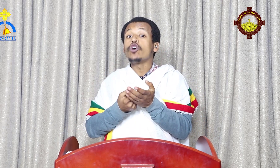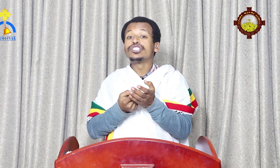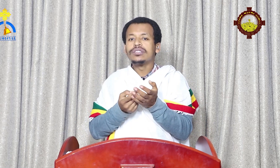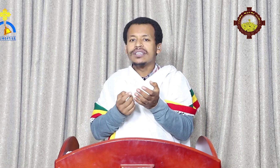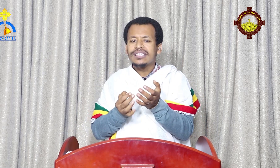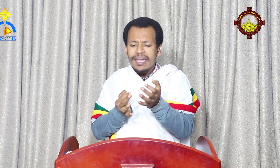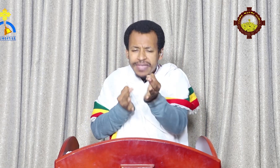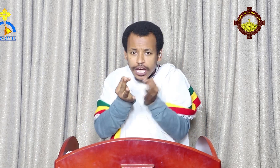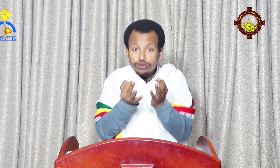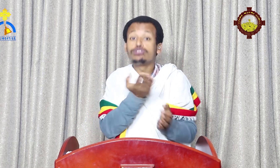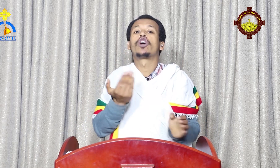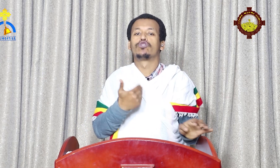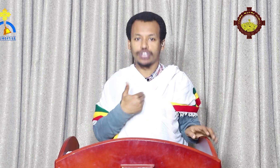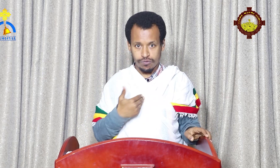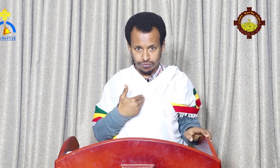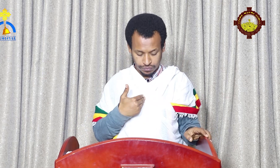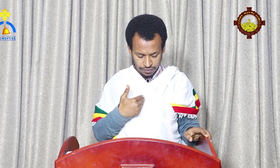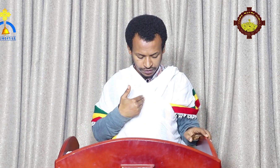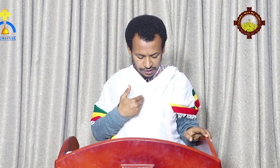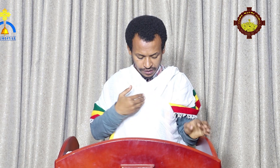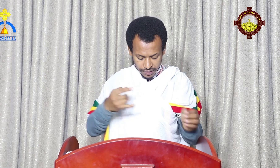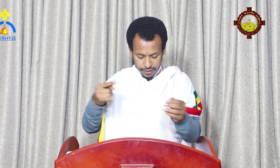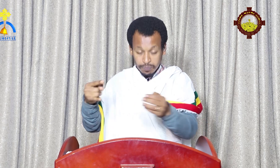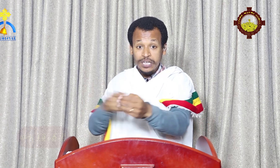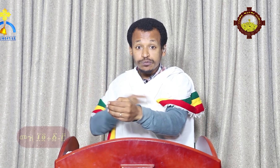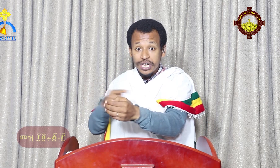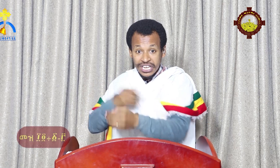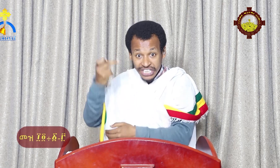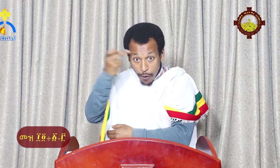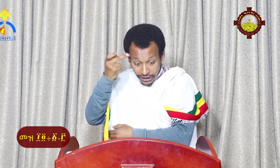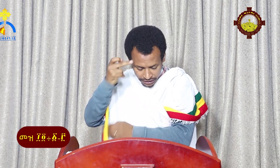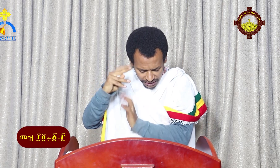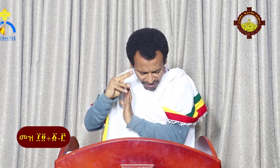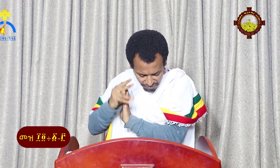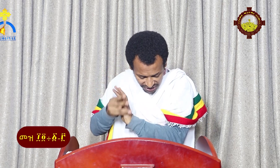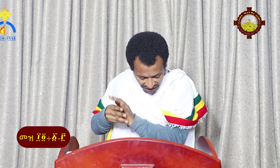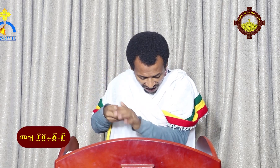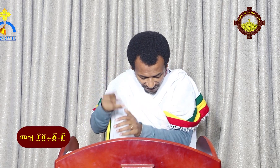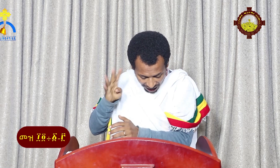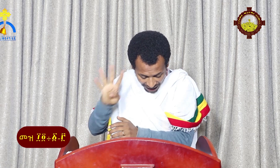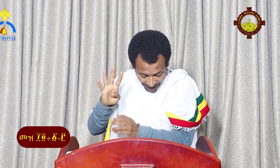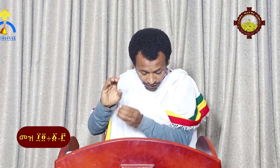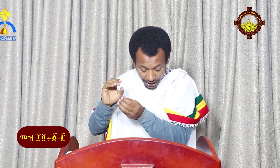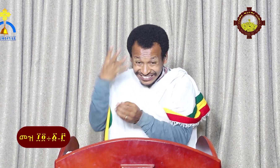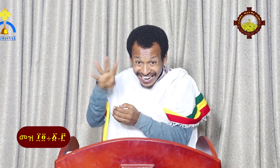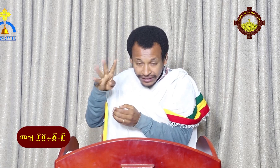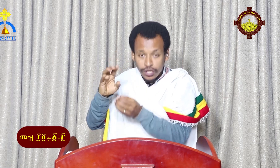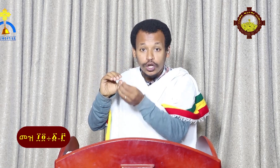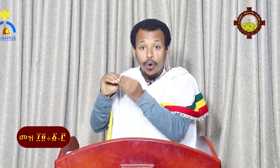ማትረጫዎች የሚገልጹ ነገሮች አሉ። መዝሙረ ዳዊት ምዕራፍ 4 14